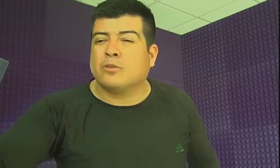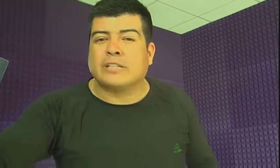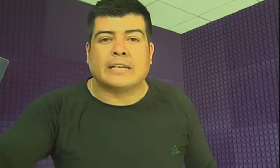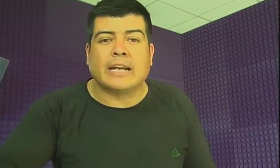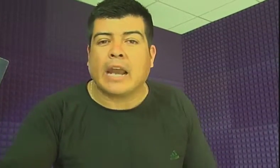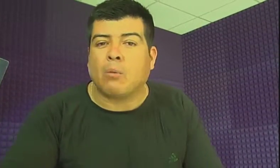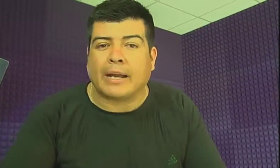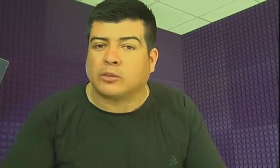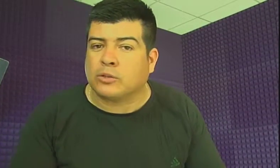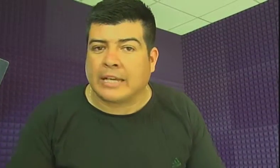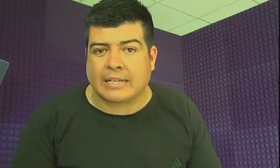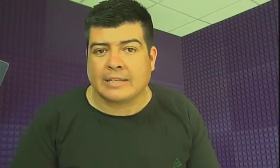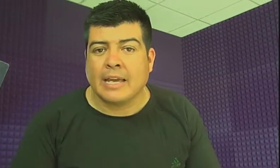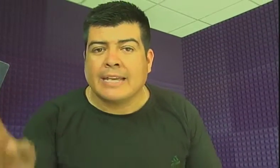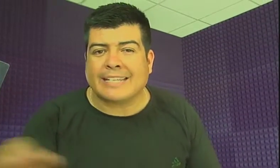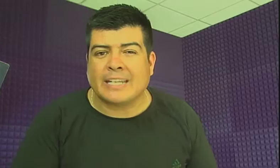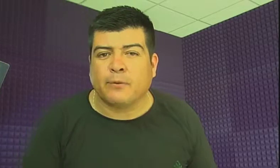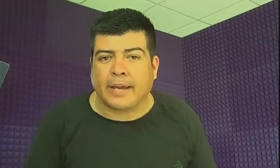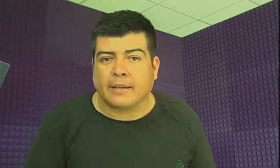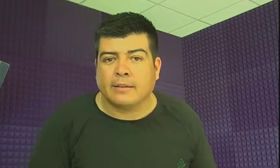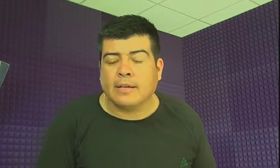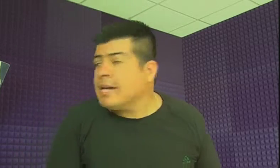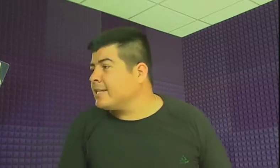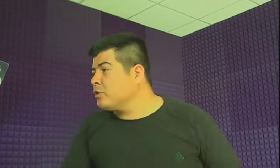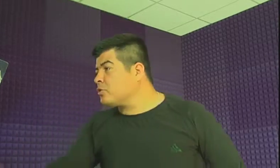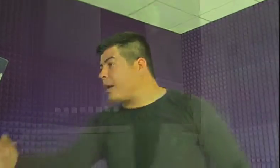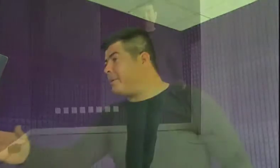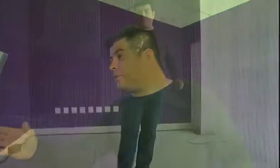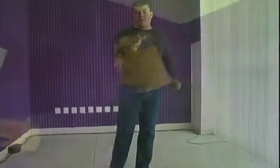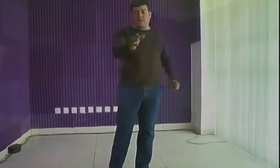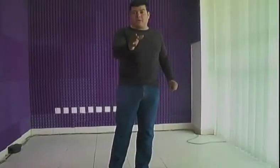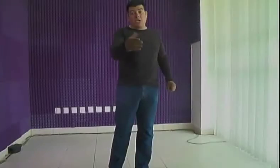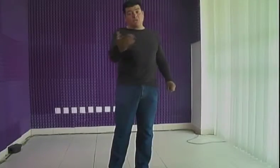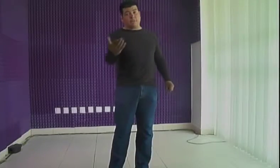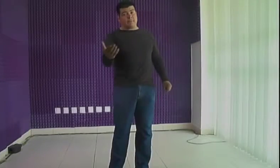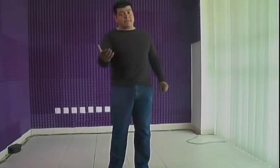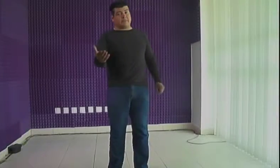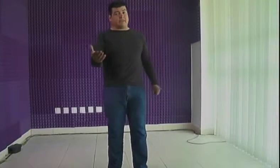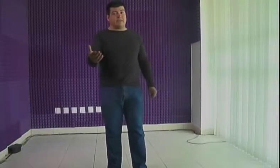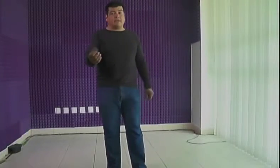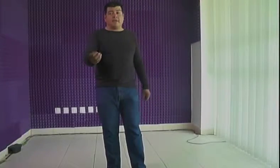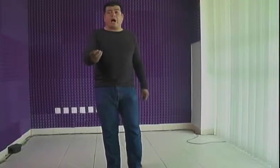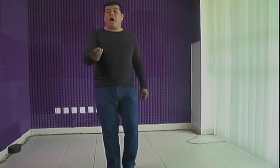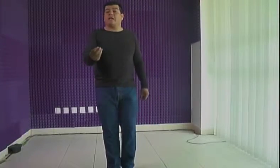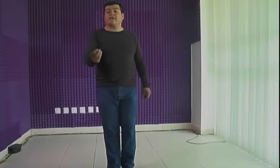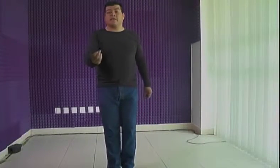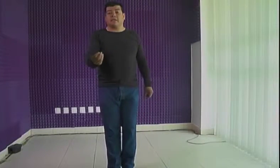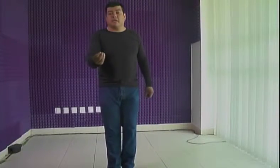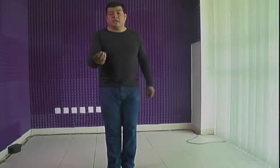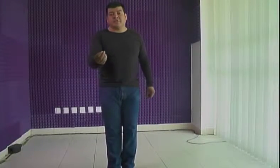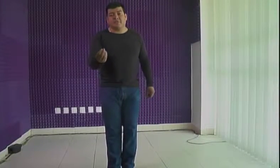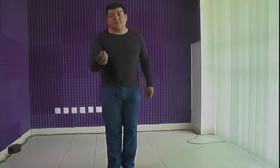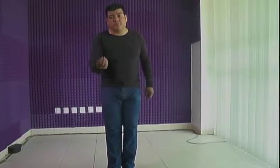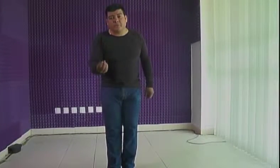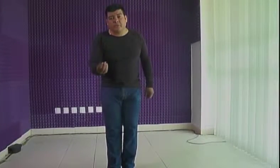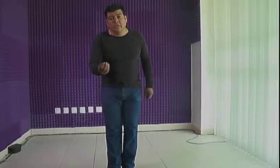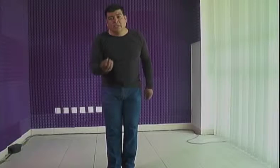conseguir el agua que tú quieras. Y así fue. Siguió su camino. Y nuevamente alguien: Señor,